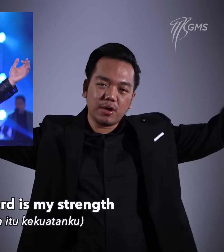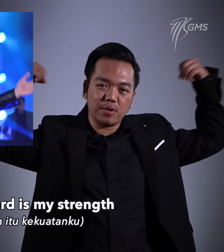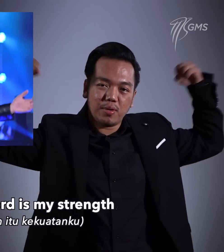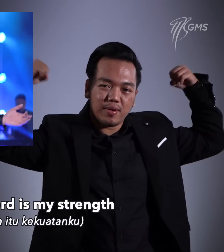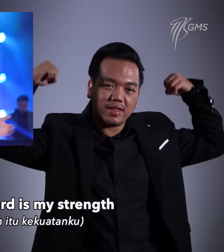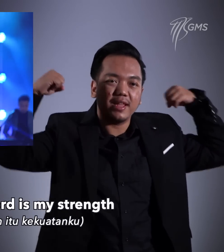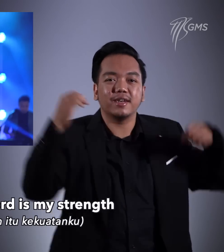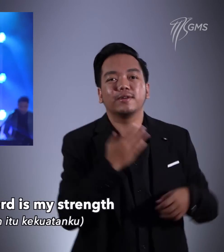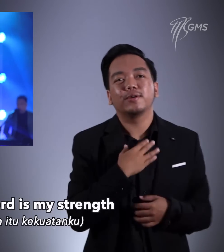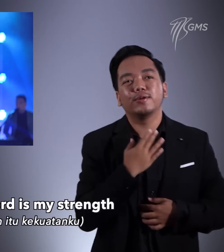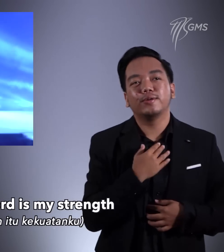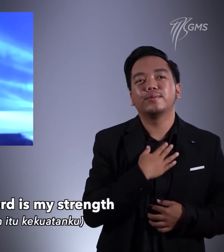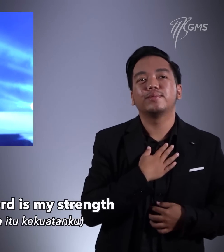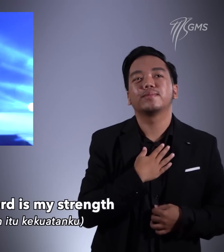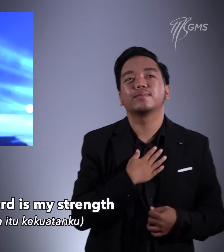is my